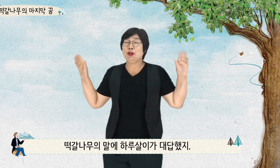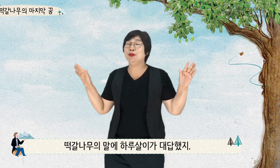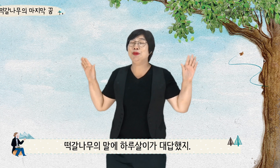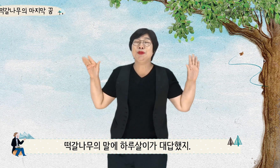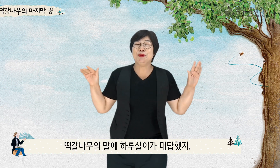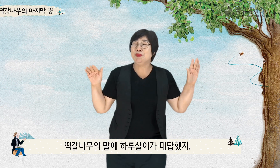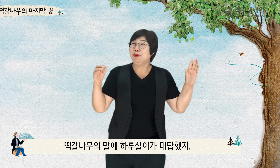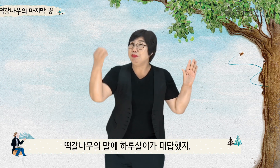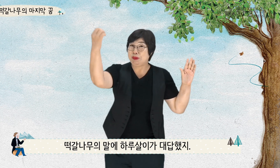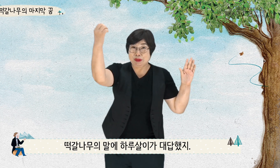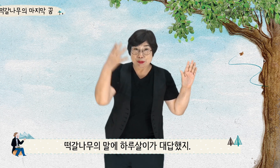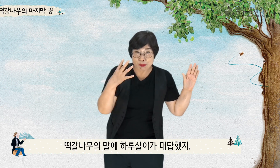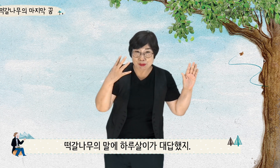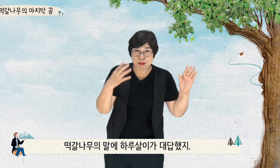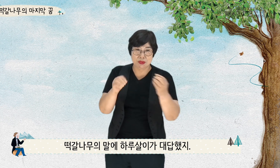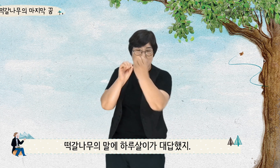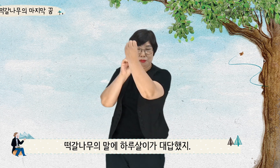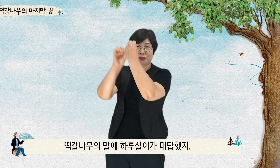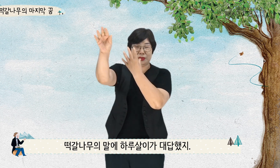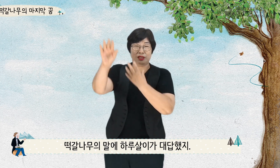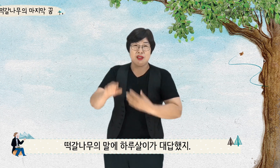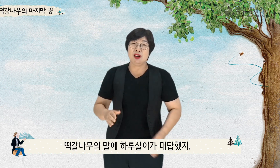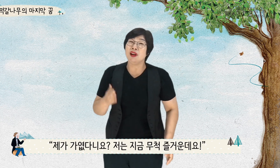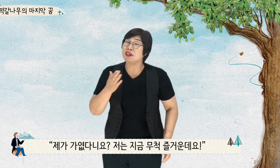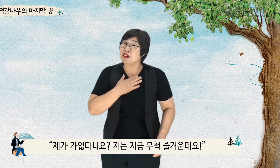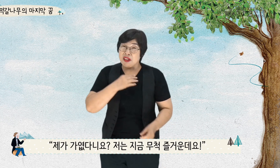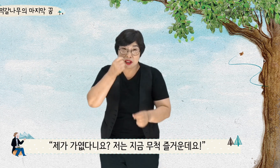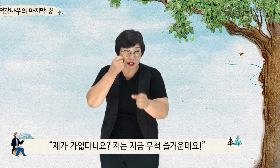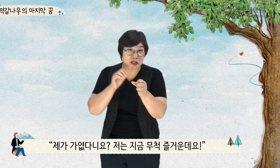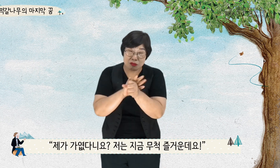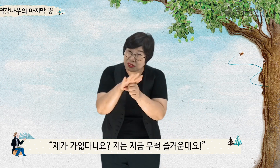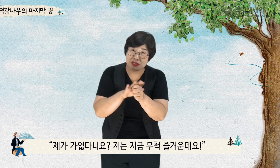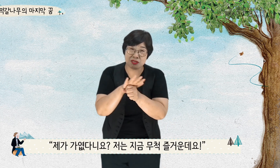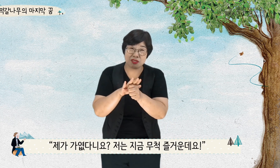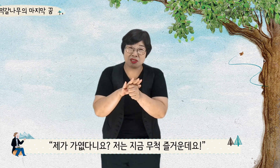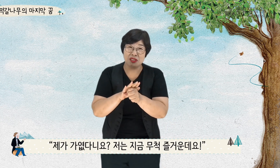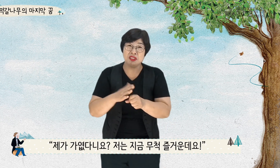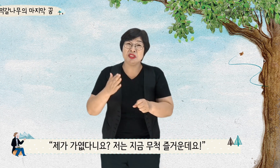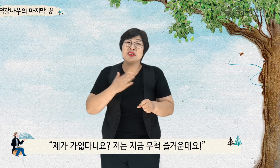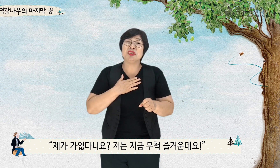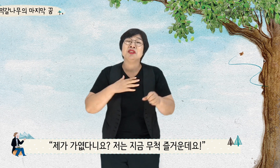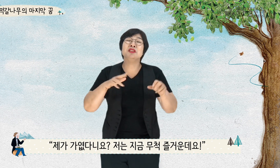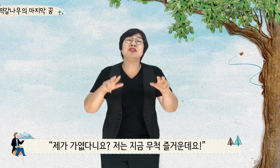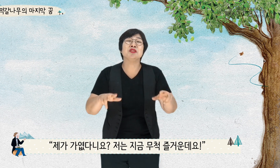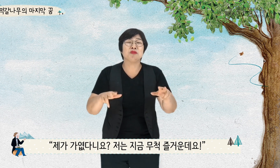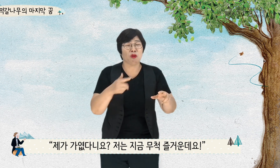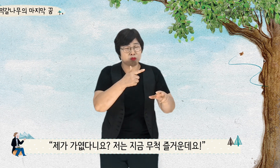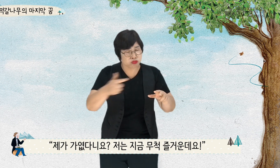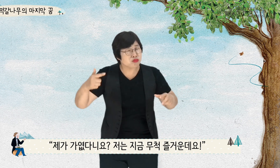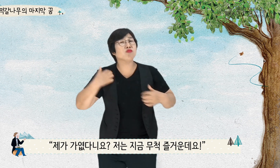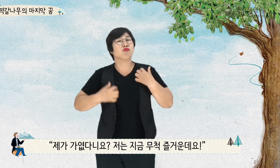떡갈나무의 말에 하루살이가 대답했지. 제가 가엾다니요. 저는 지금